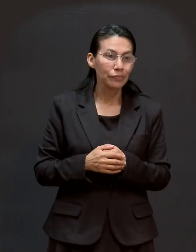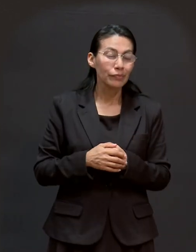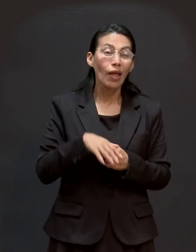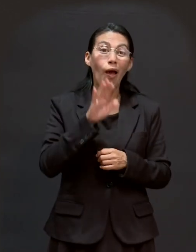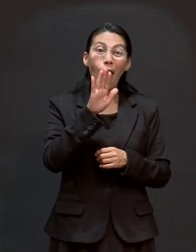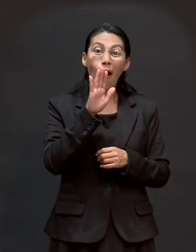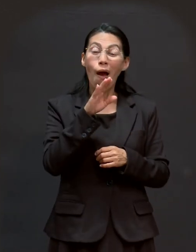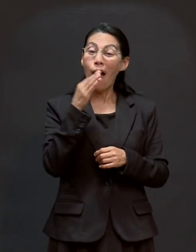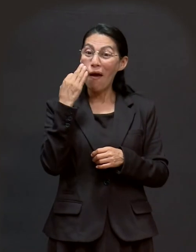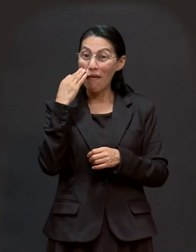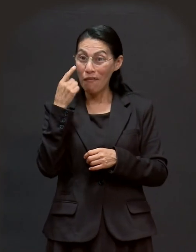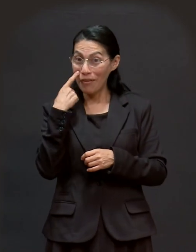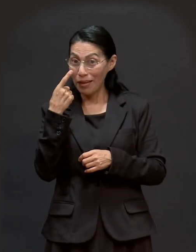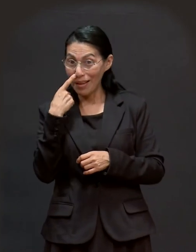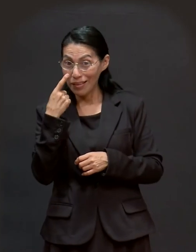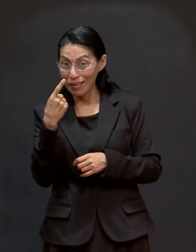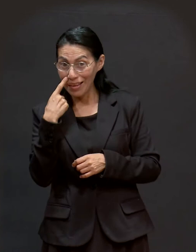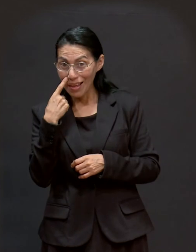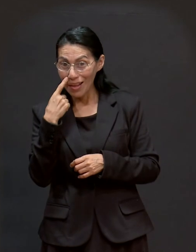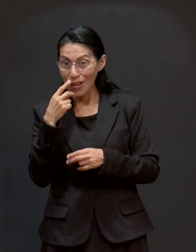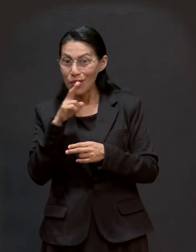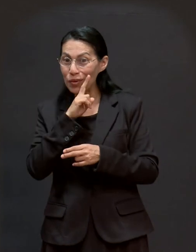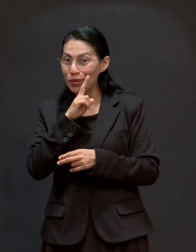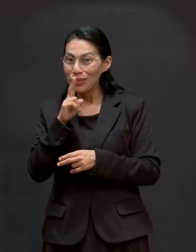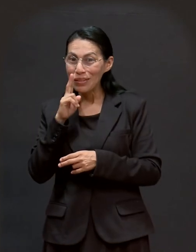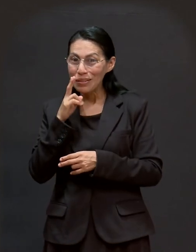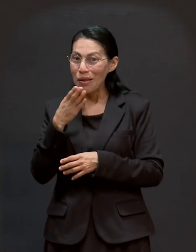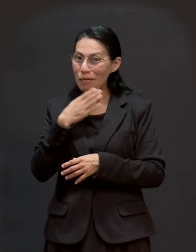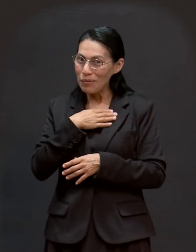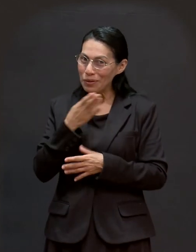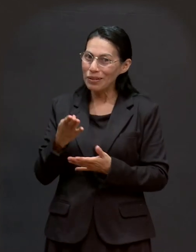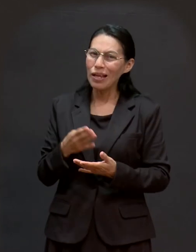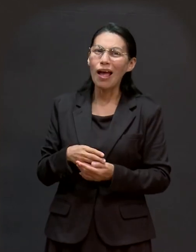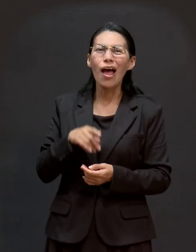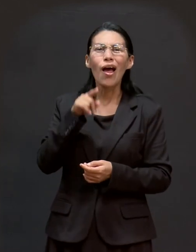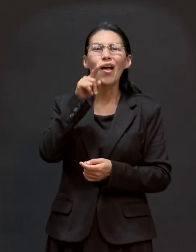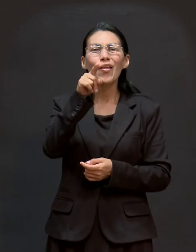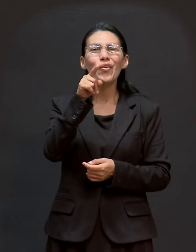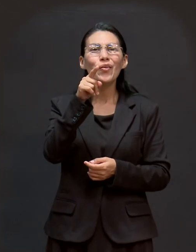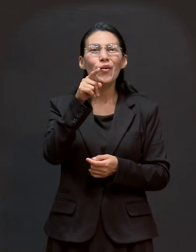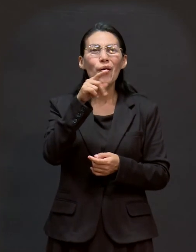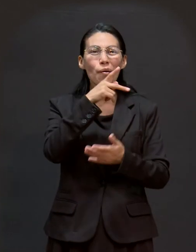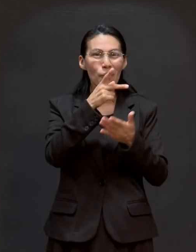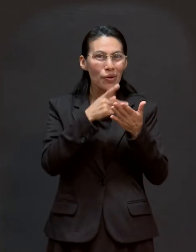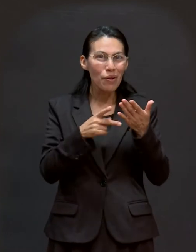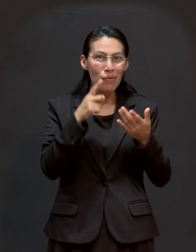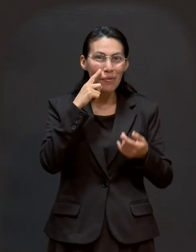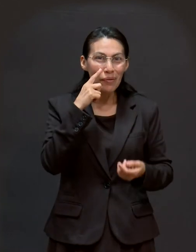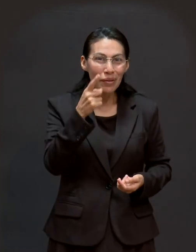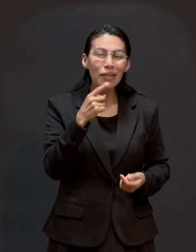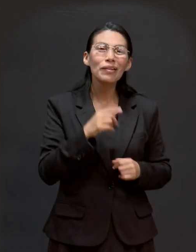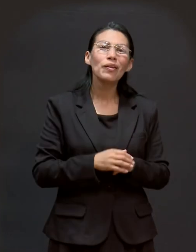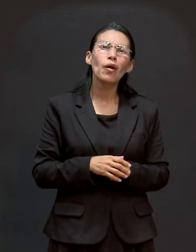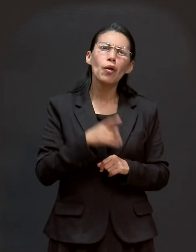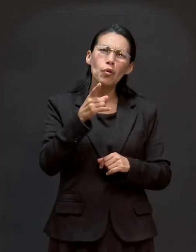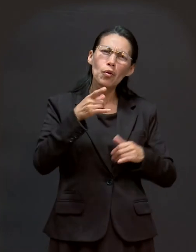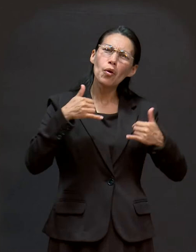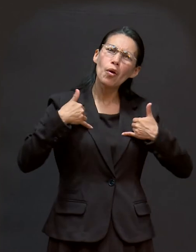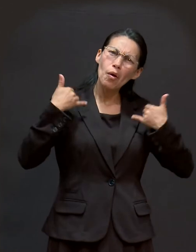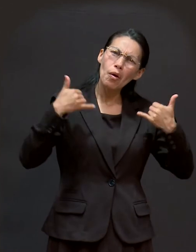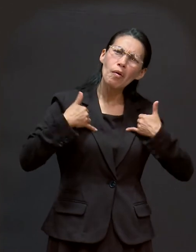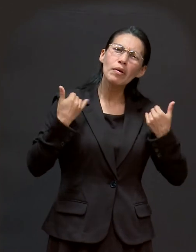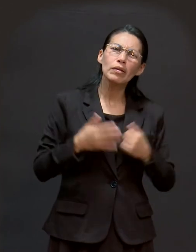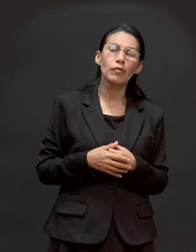creencia bueno viene una buena noticia y si tú nos estás viendo este programa tienes un hijo en universidad